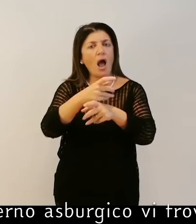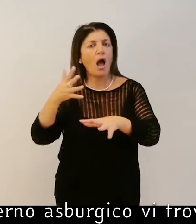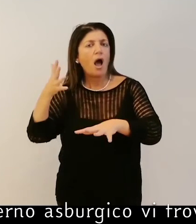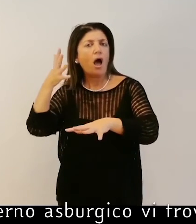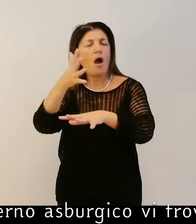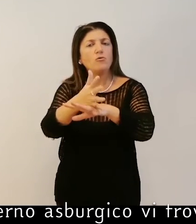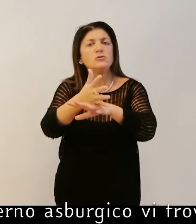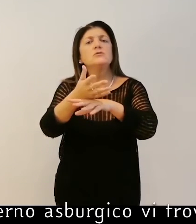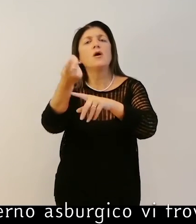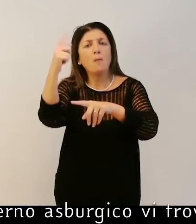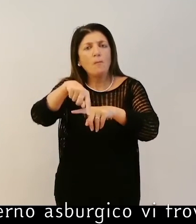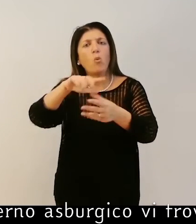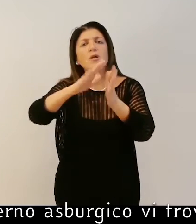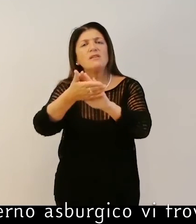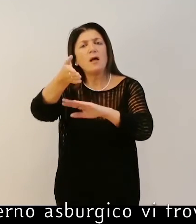anche una prigione.